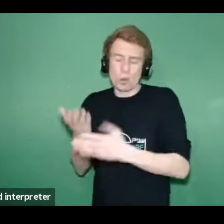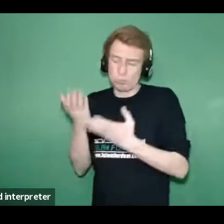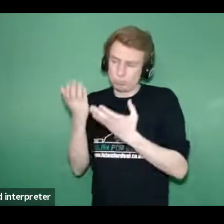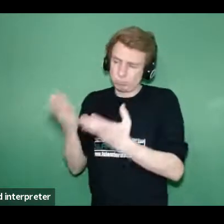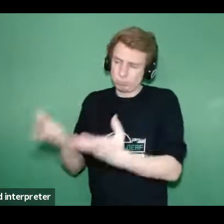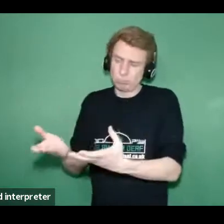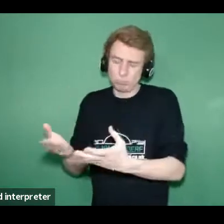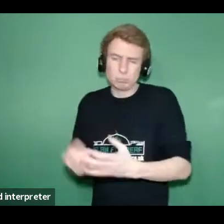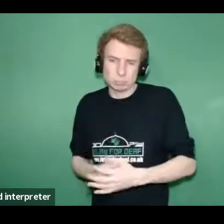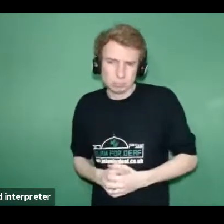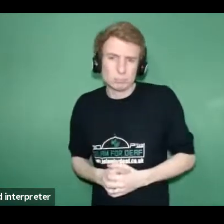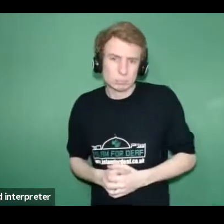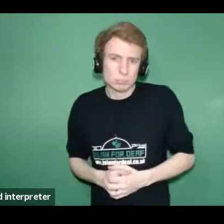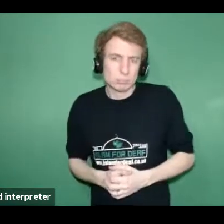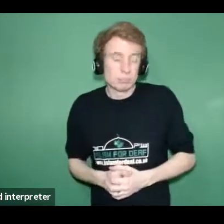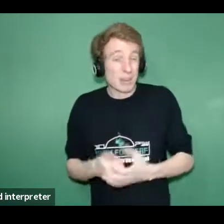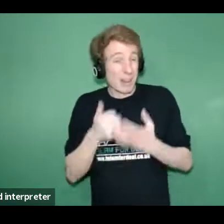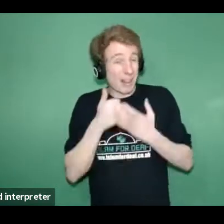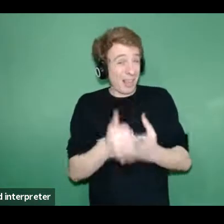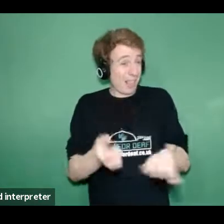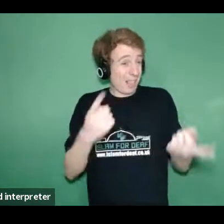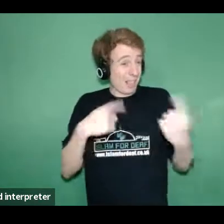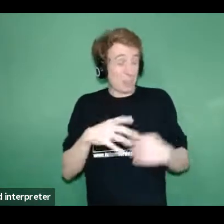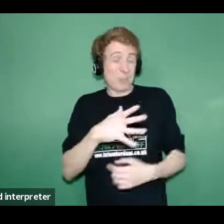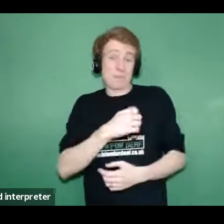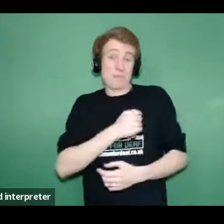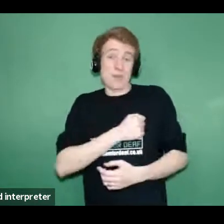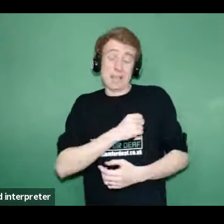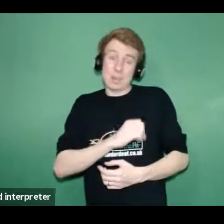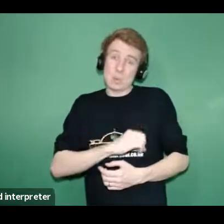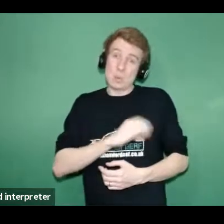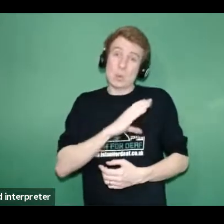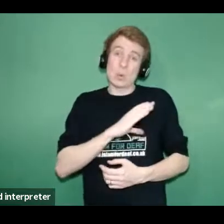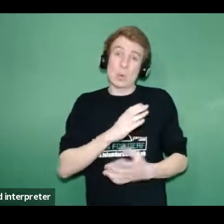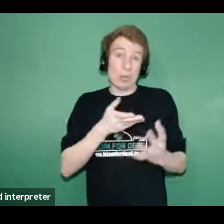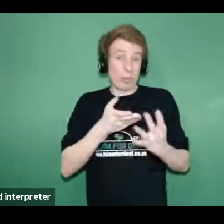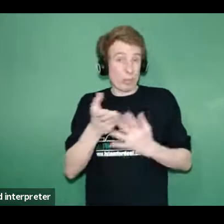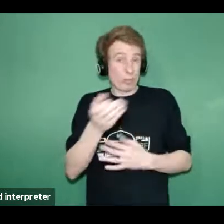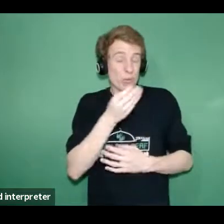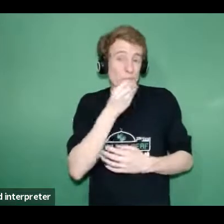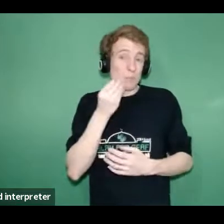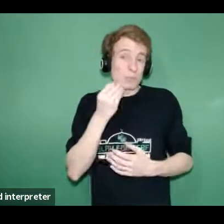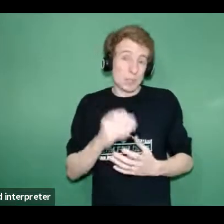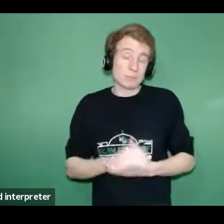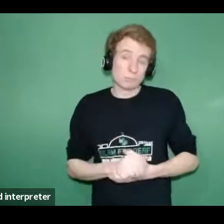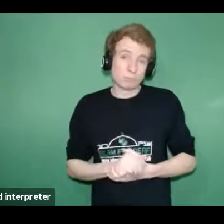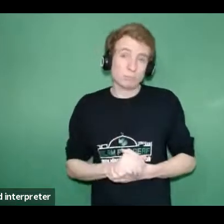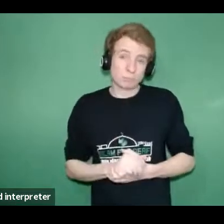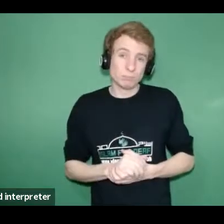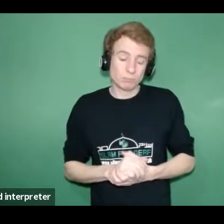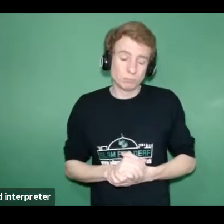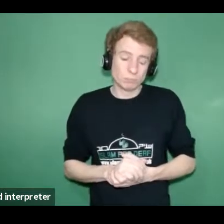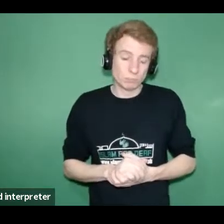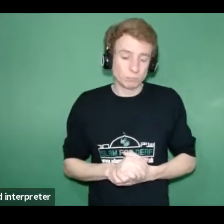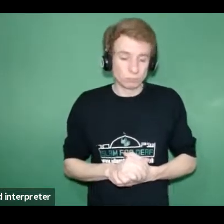increase the individual's faith during this month. ومما يزيد الإيمان في رمضان